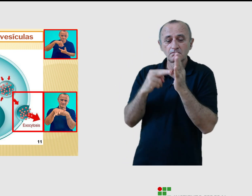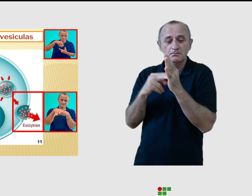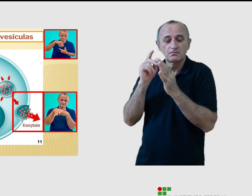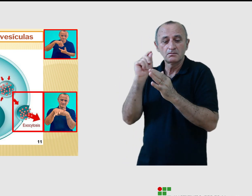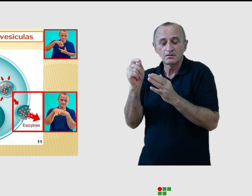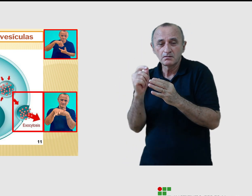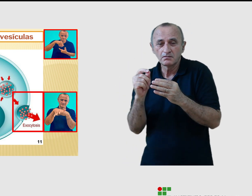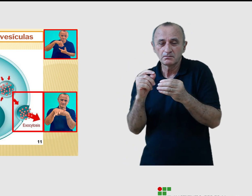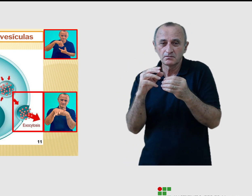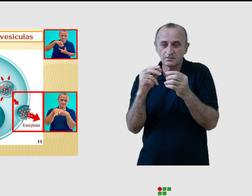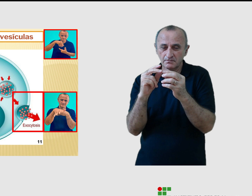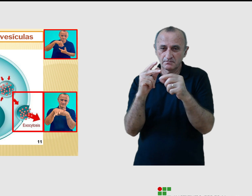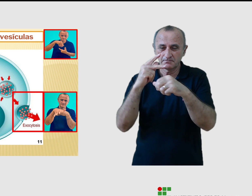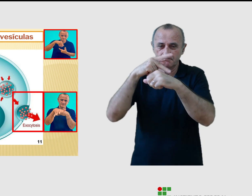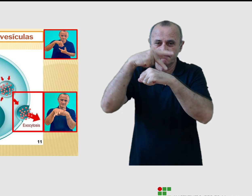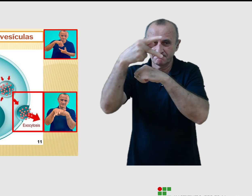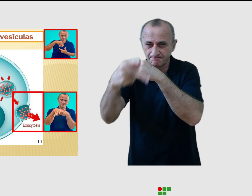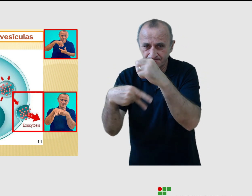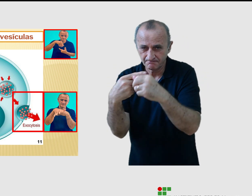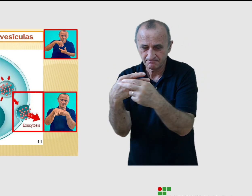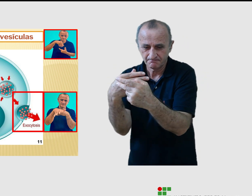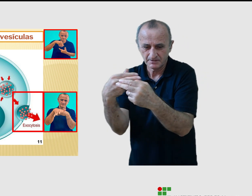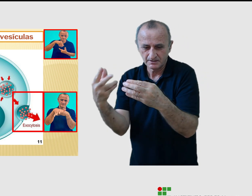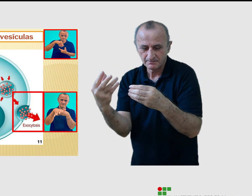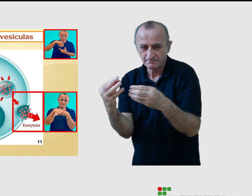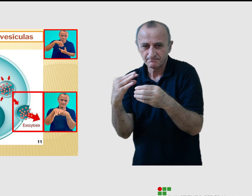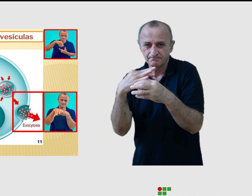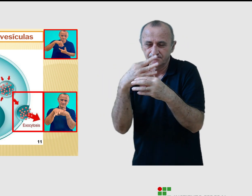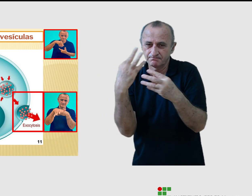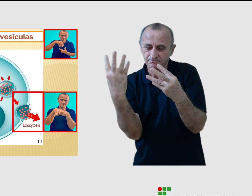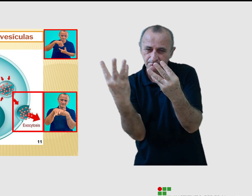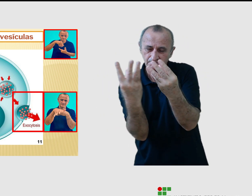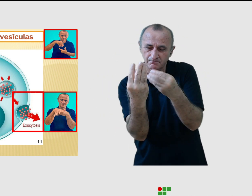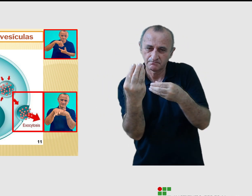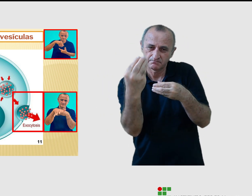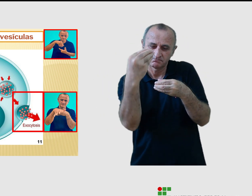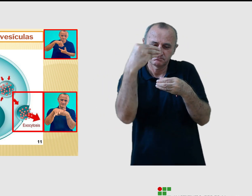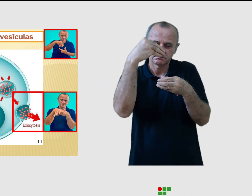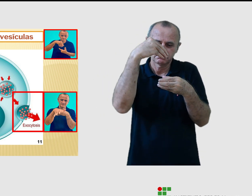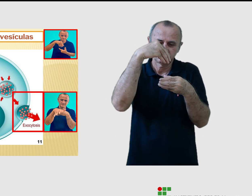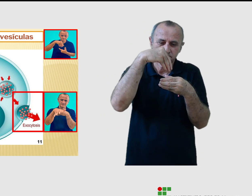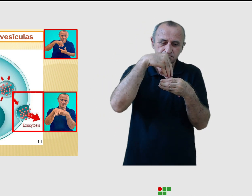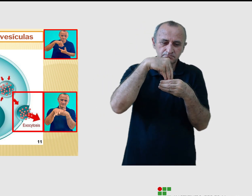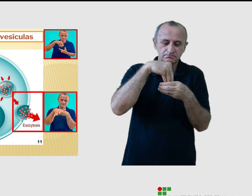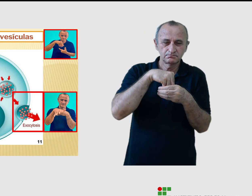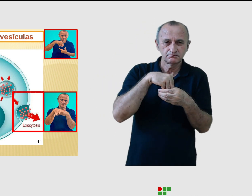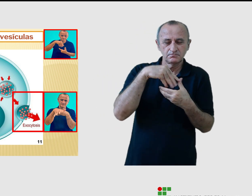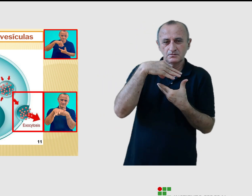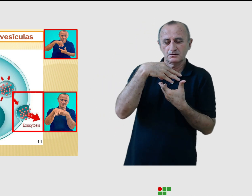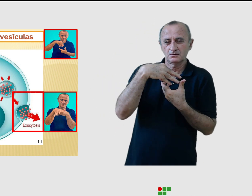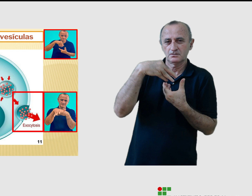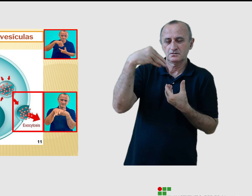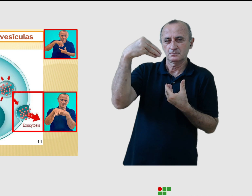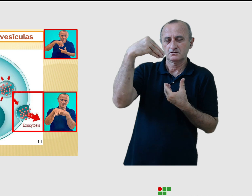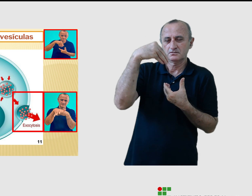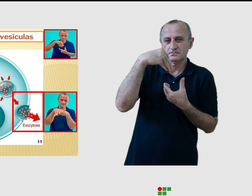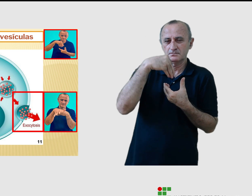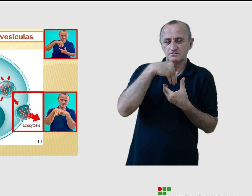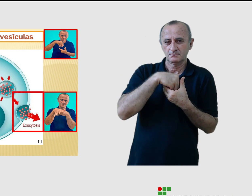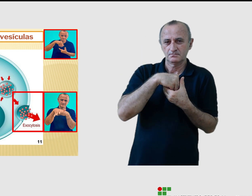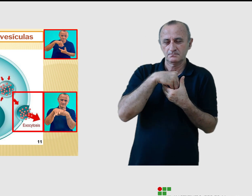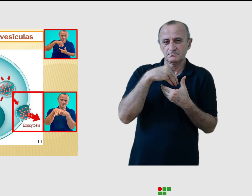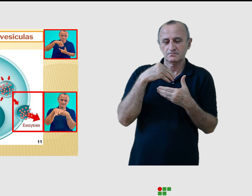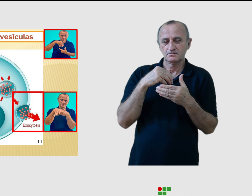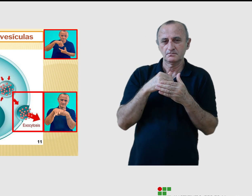Endocitose. Portanto, endocitose é o processo de entrada de partículas na célula por meio